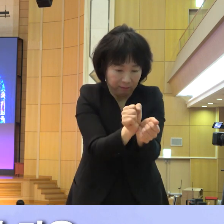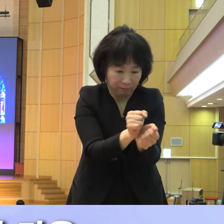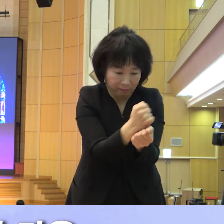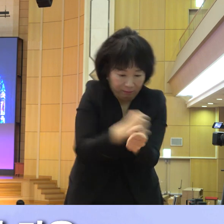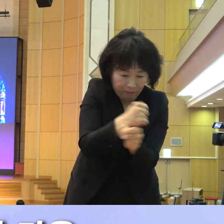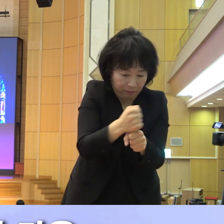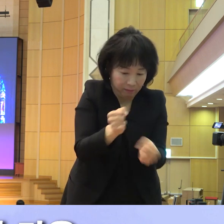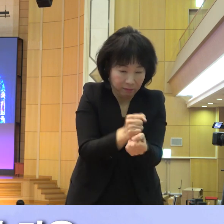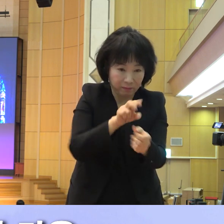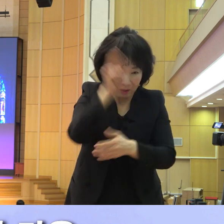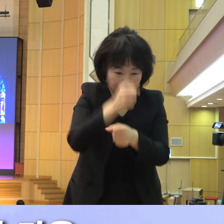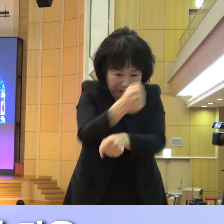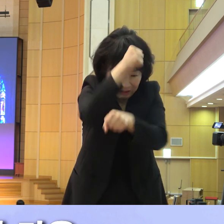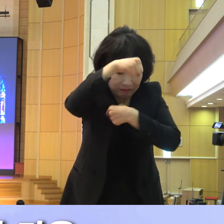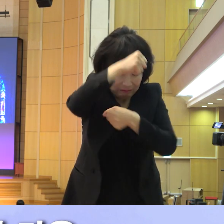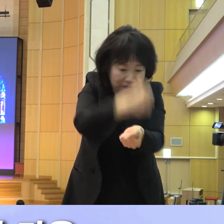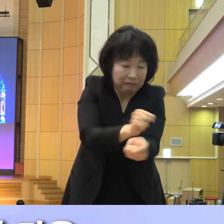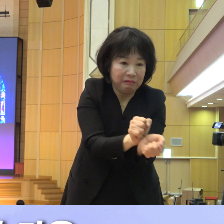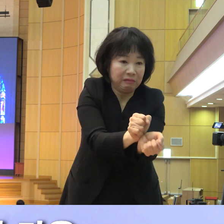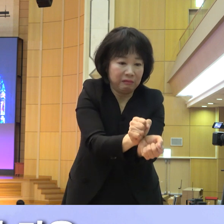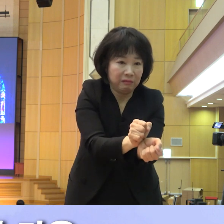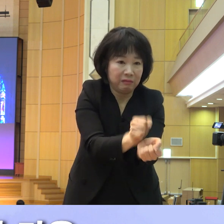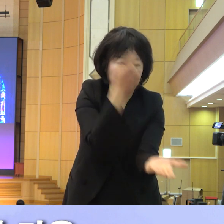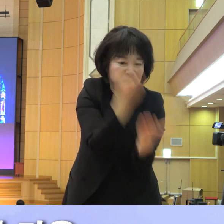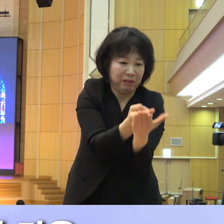그리고 아들에게 말합니다.